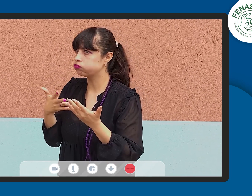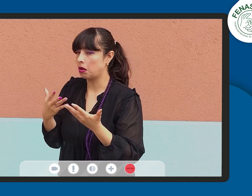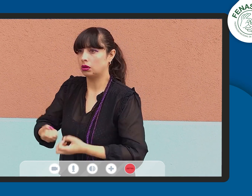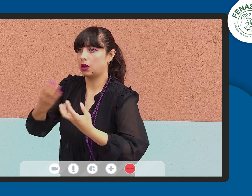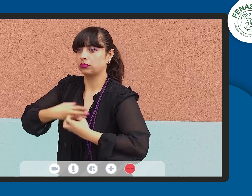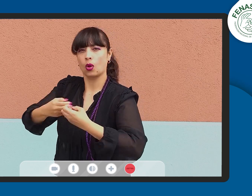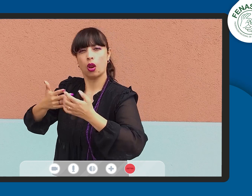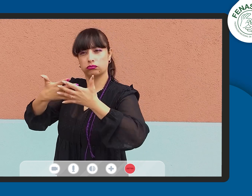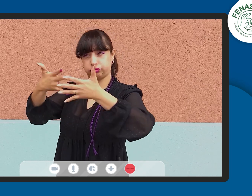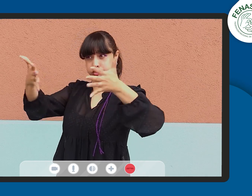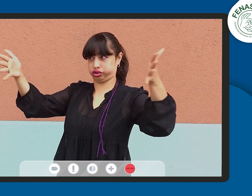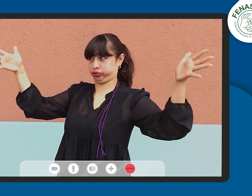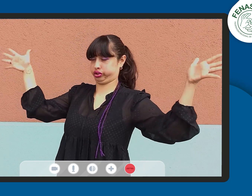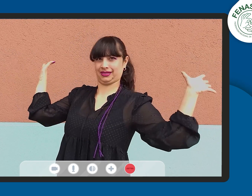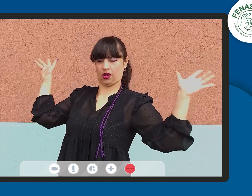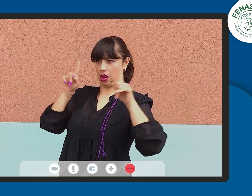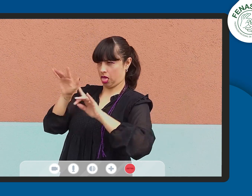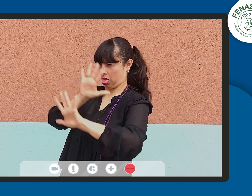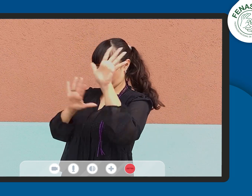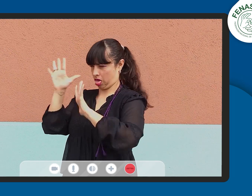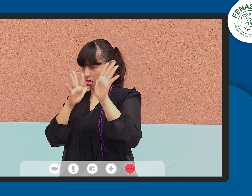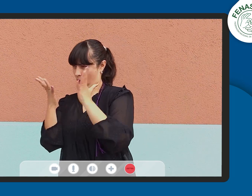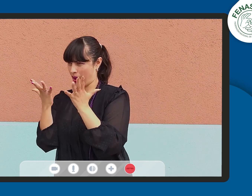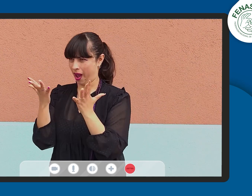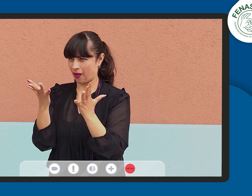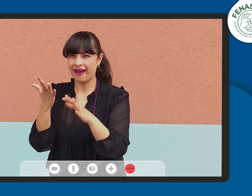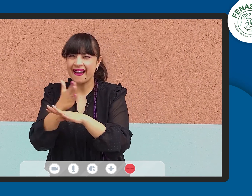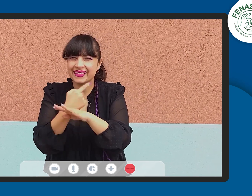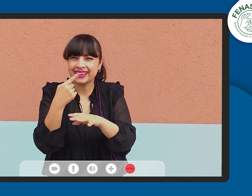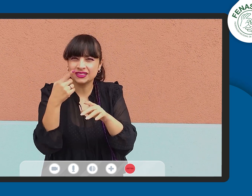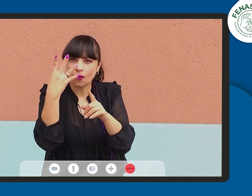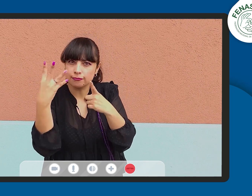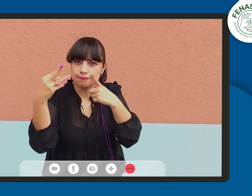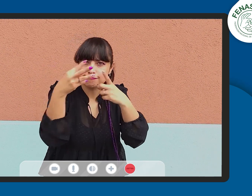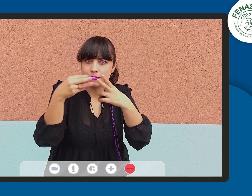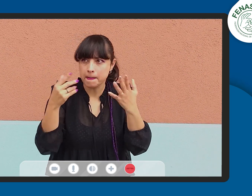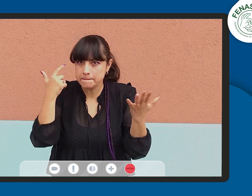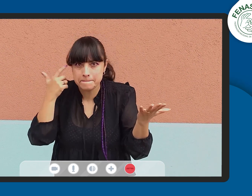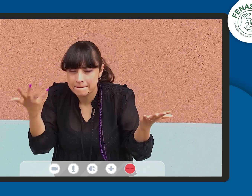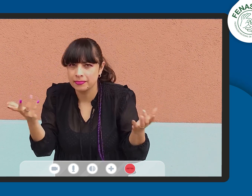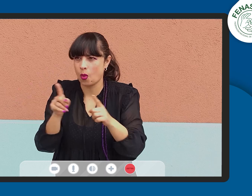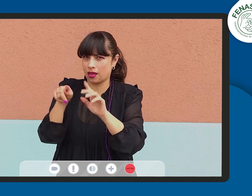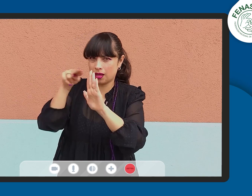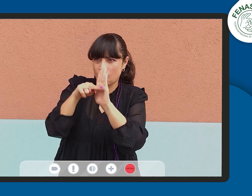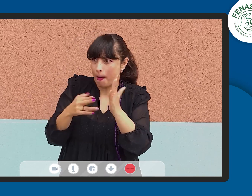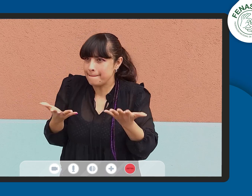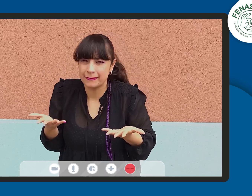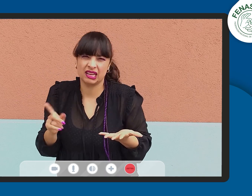y no sabríamos qué decir y al final agregamos tantos elementos que termina siendo algo confuso, como lo que les comenté de las subcategorías y